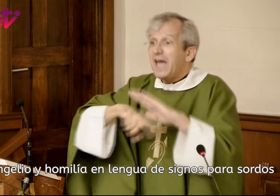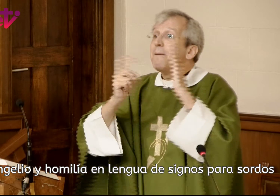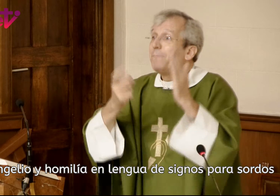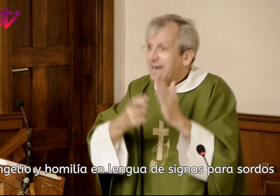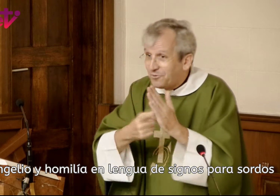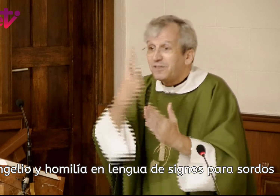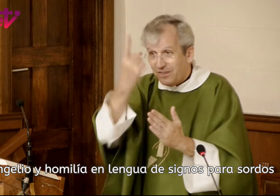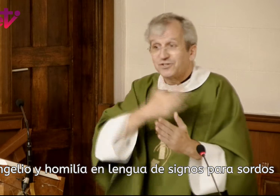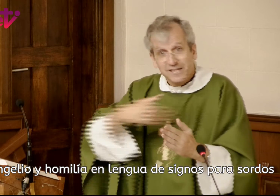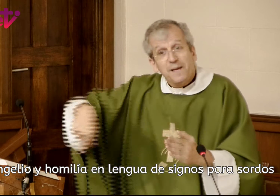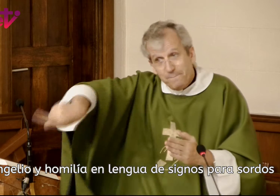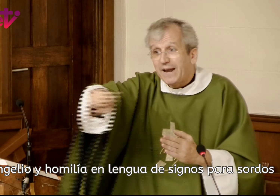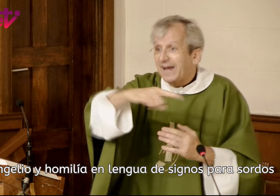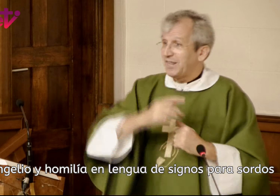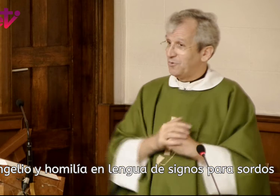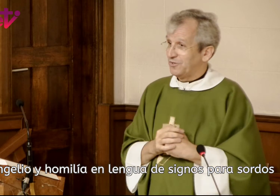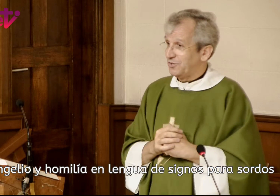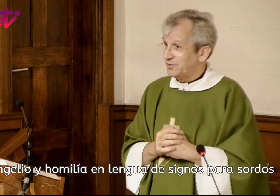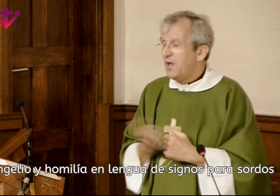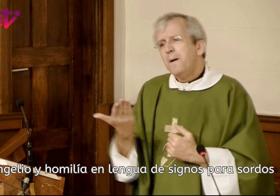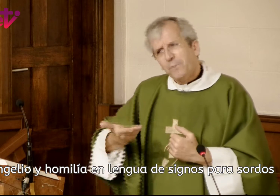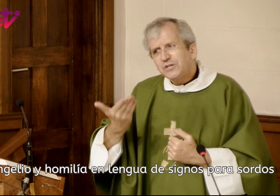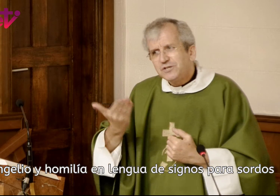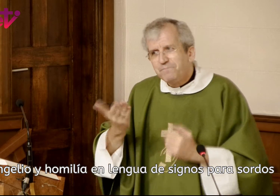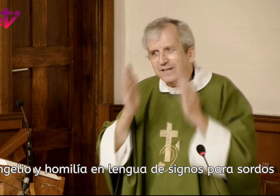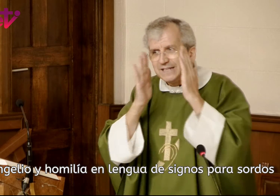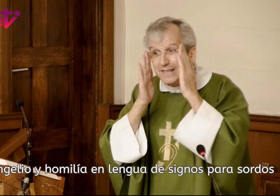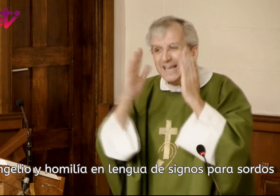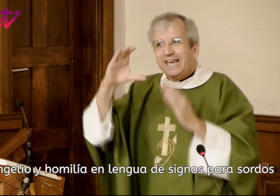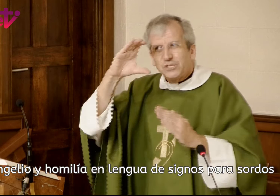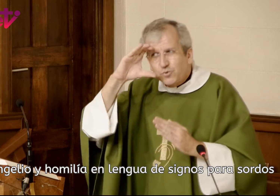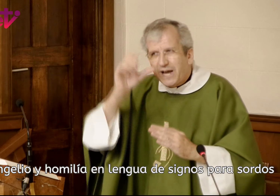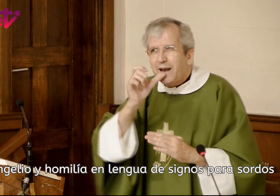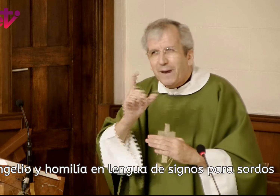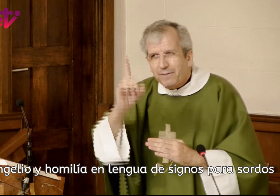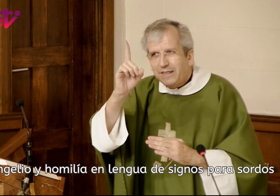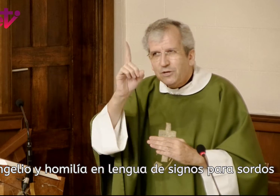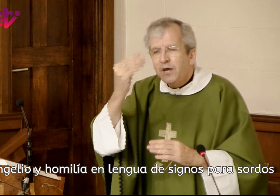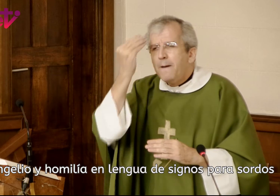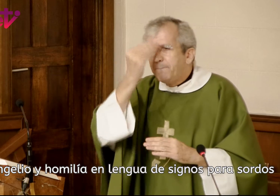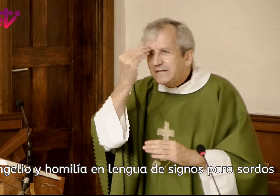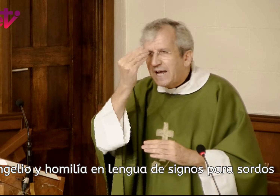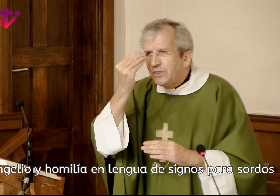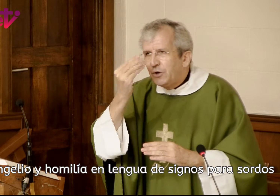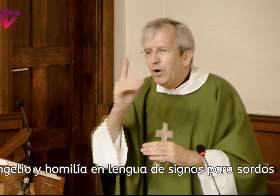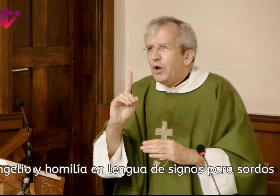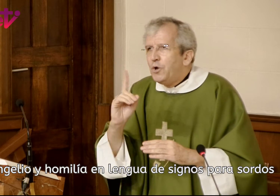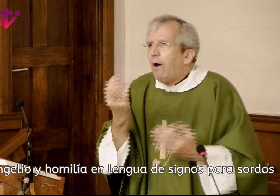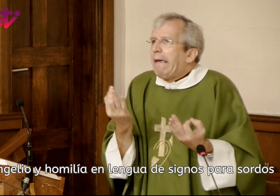en plenitud que Dios quiere para cada uno de nosotros. Por eso es importante, es decir, escuchar la palabra de Dios pensando, no, es